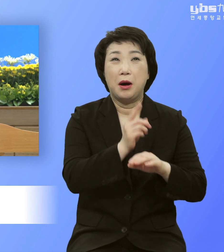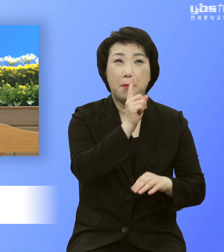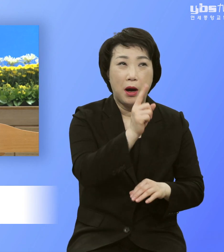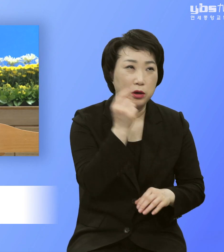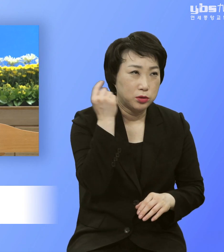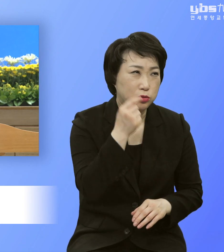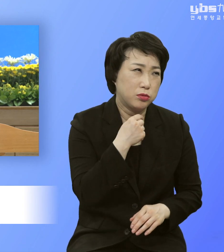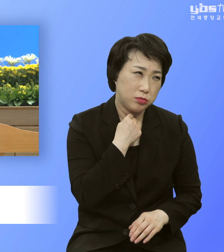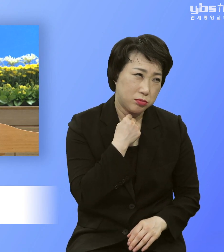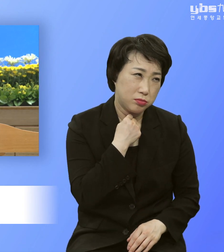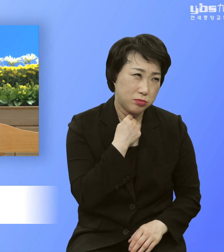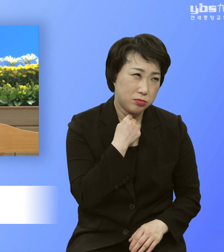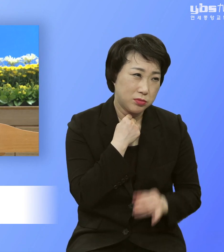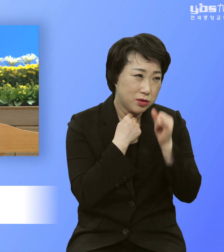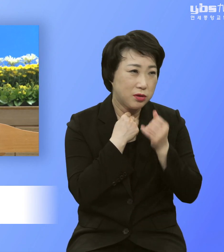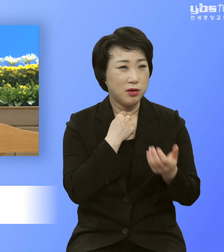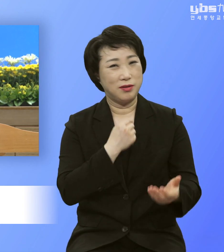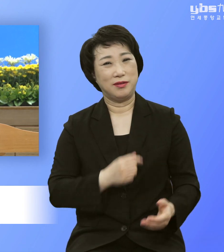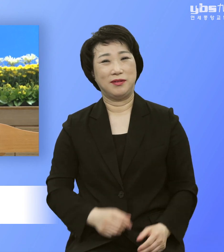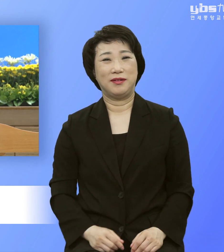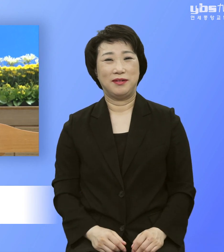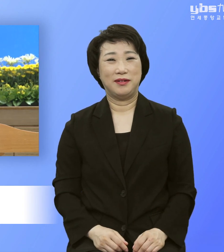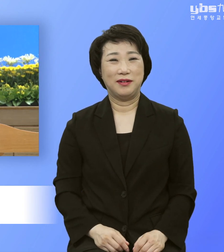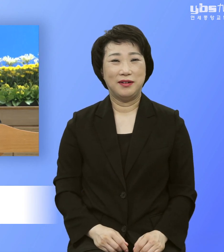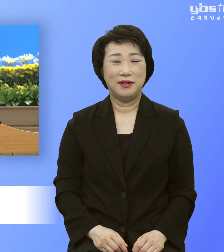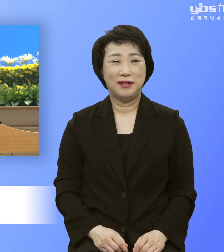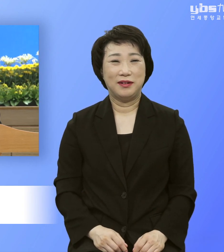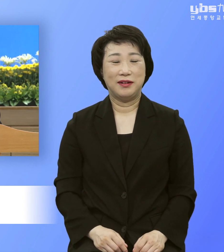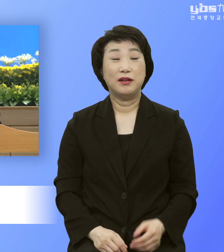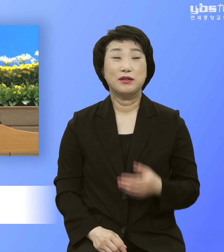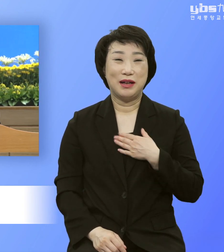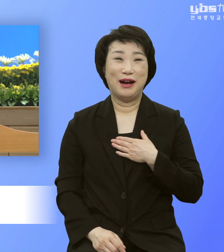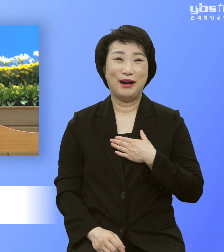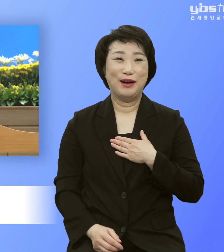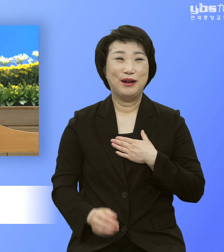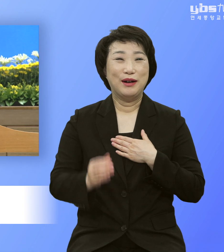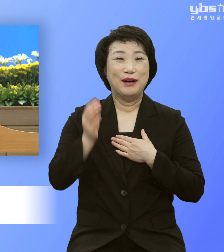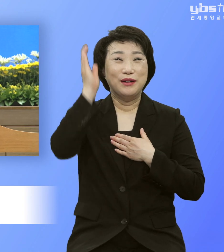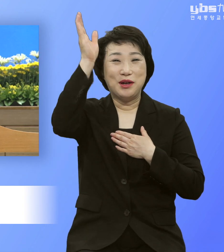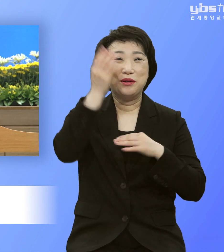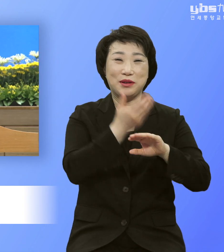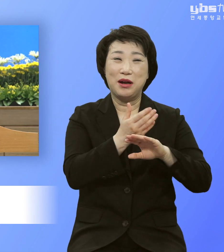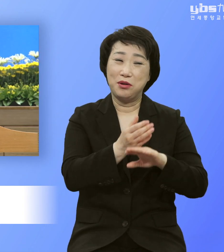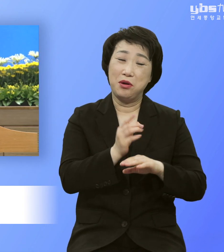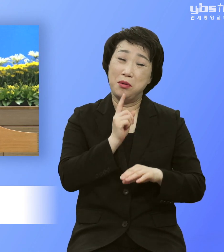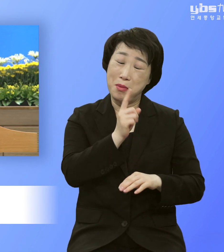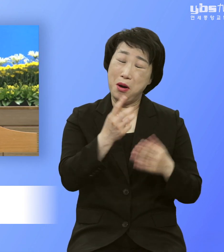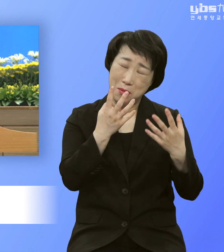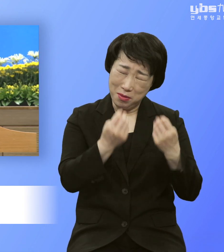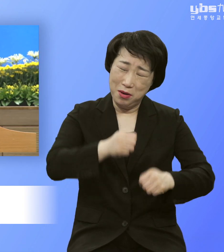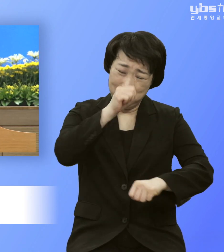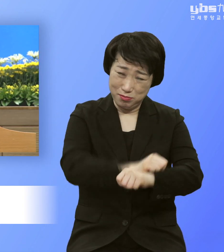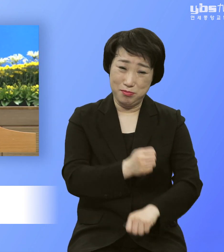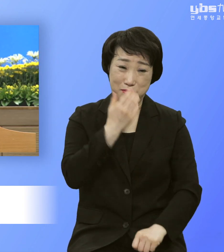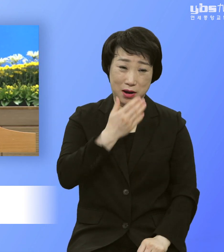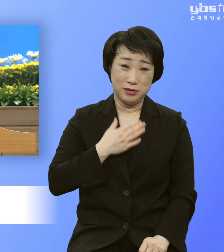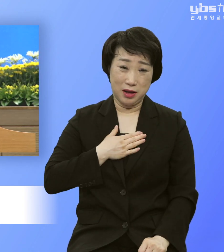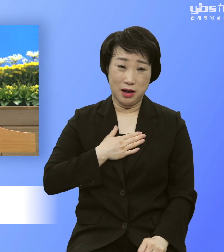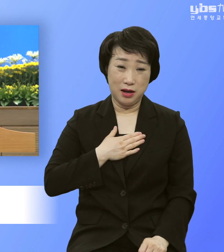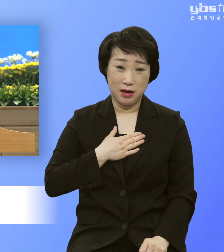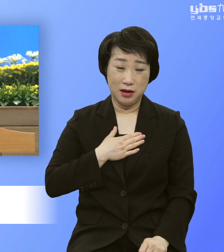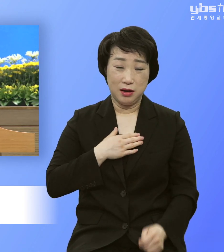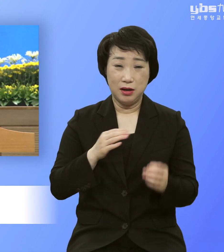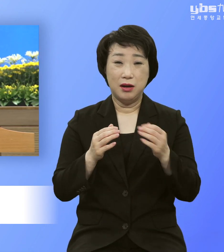듣고 싶어요. 예, 나 다른 얘기 할 거리 많은 사람이요. 응? 내가